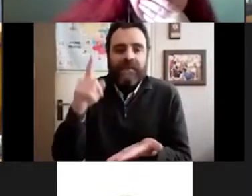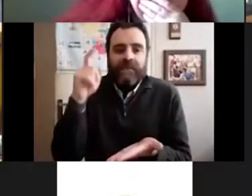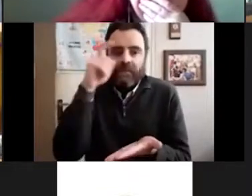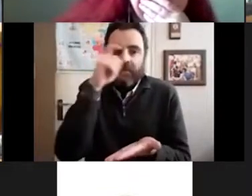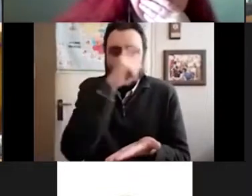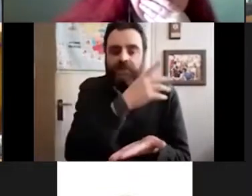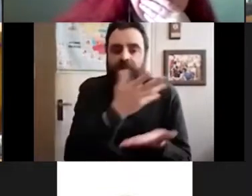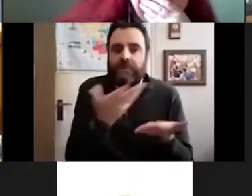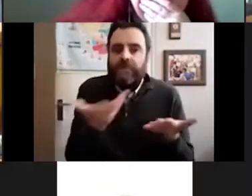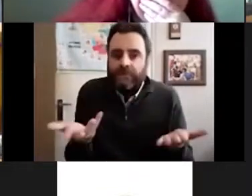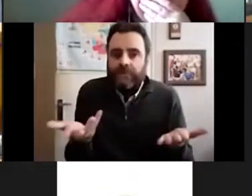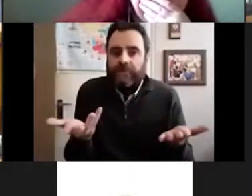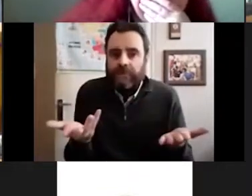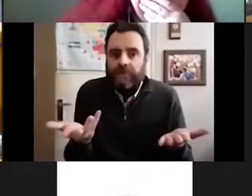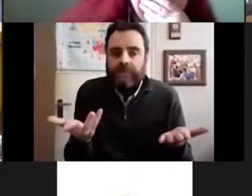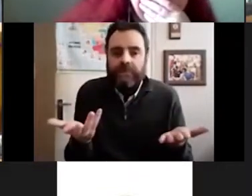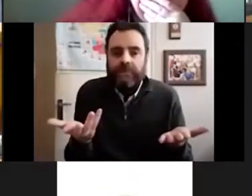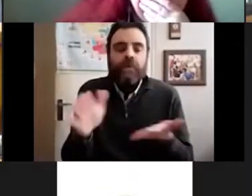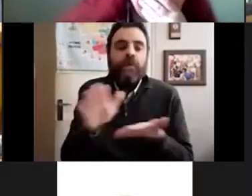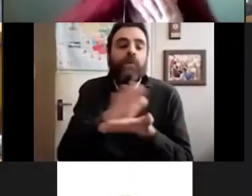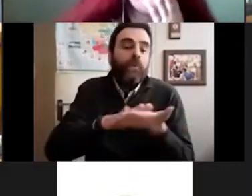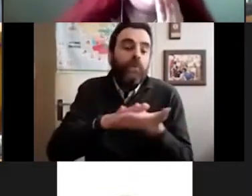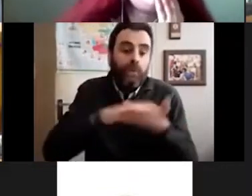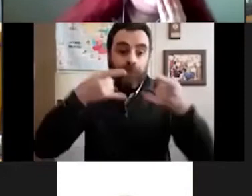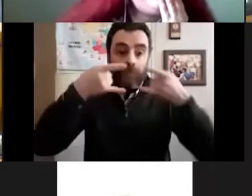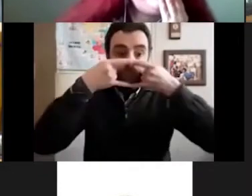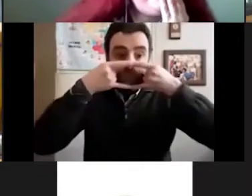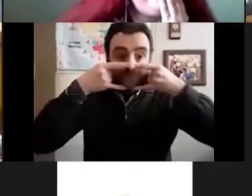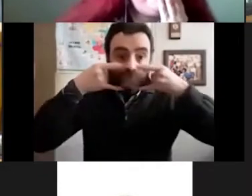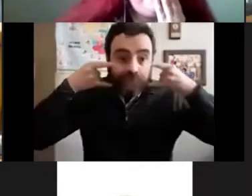escuela, ese tema es difícil.